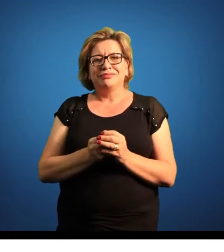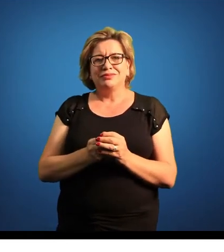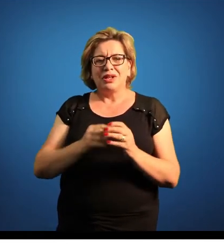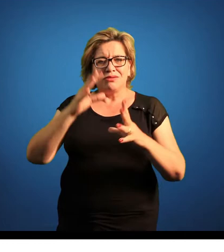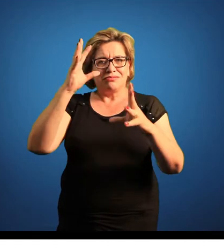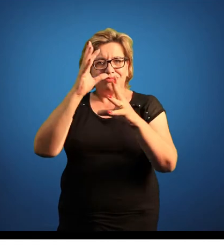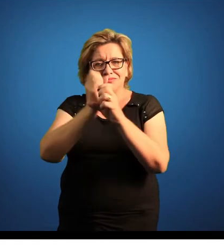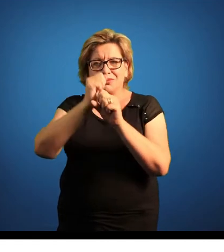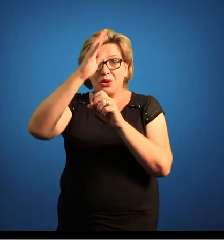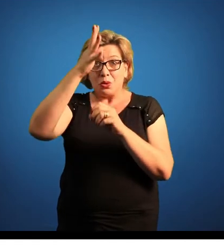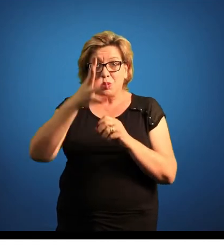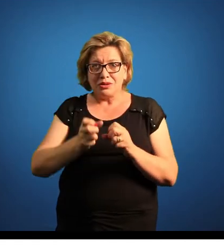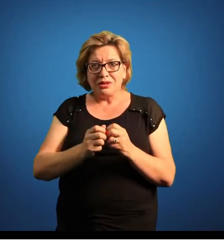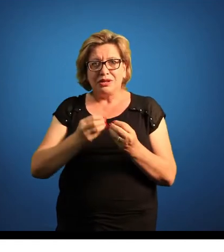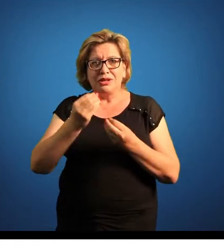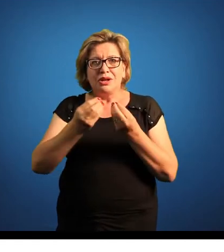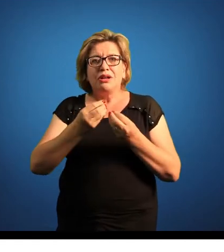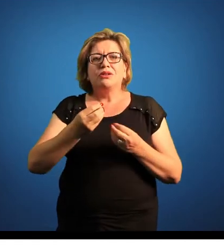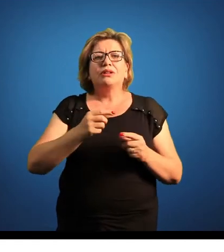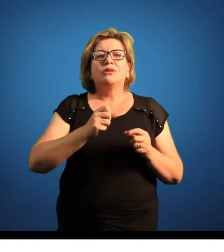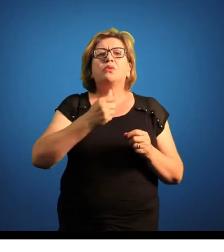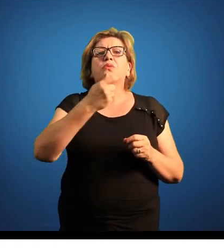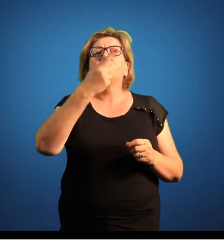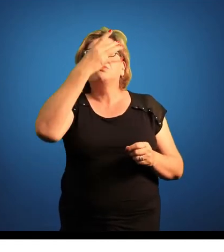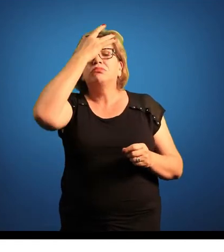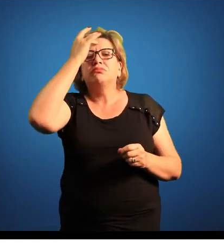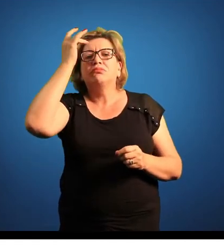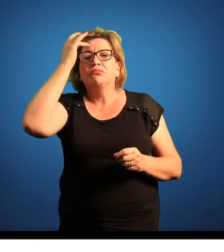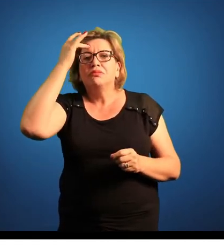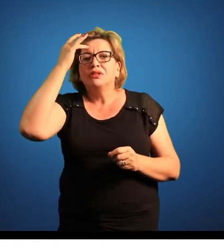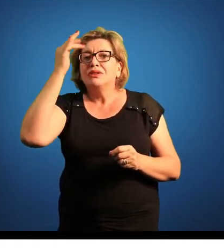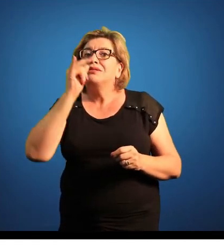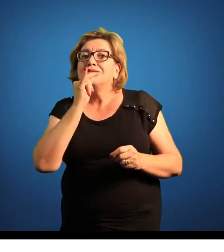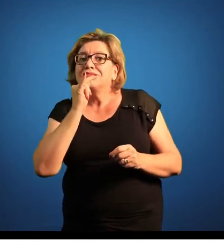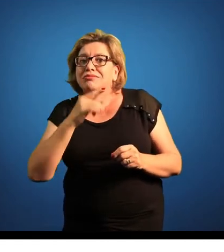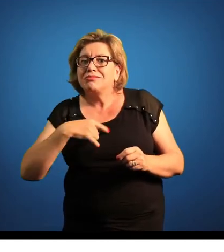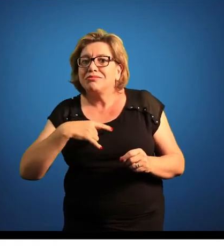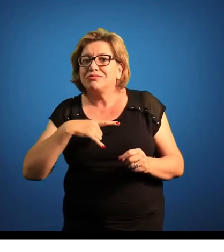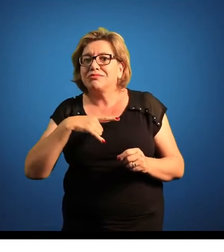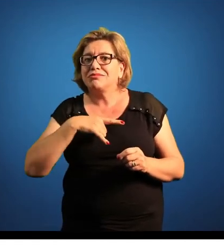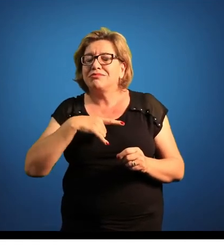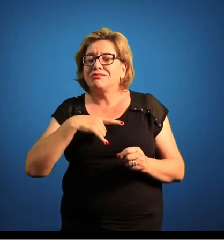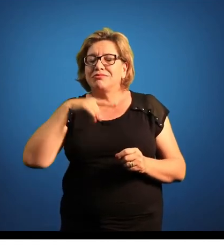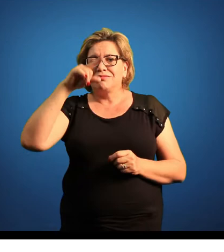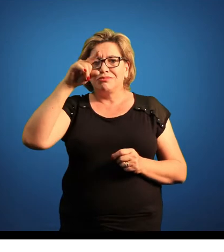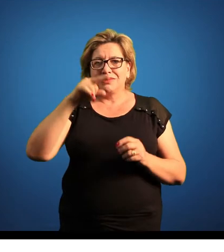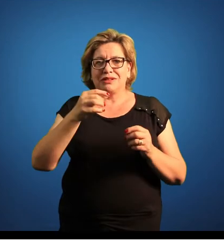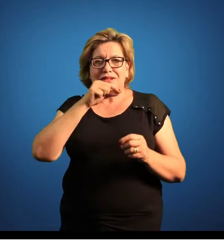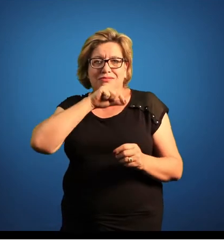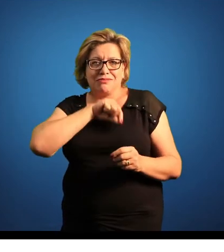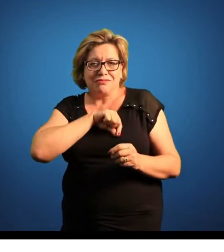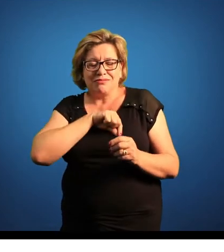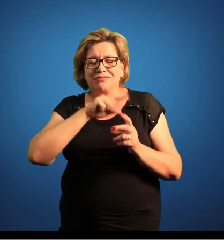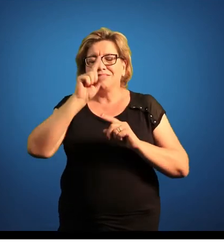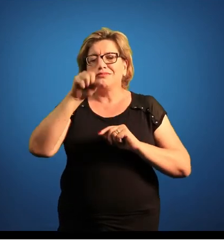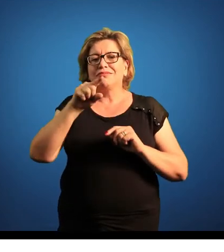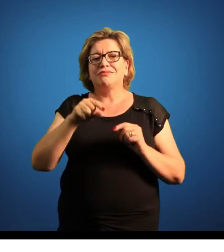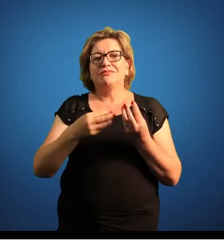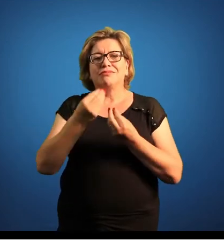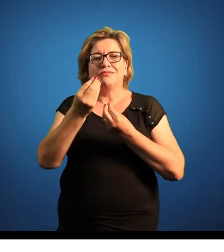Então, vou somar todo mundo. Agora, quantas pessoas, no nosso caso aqui, no nosso exemplo, que é salário de funcionário,